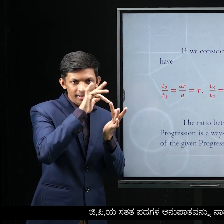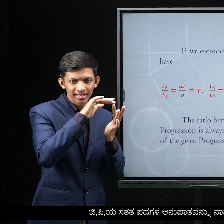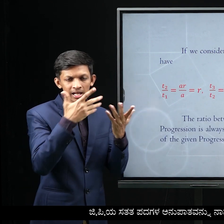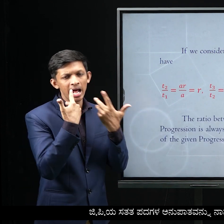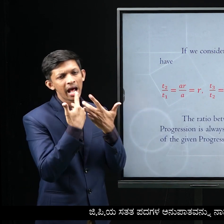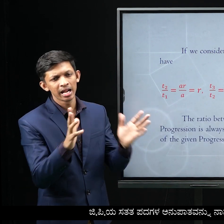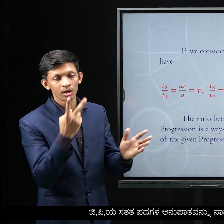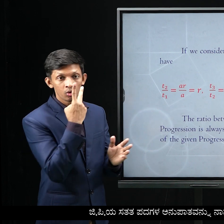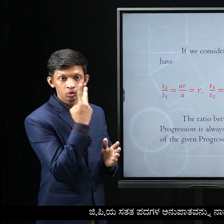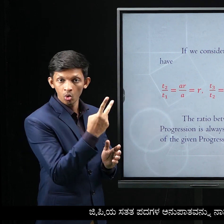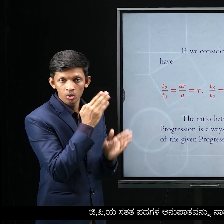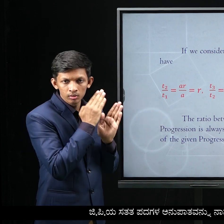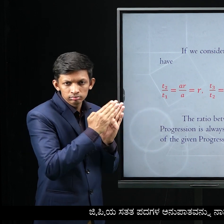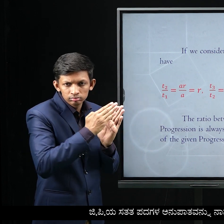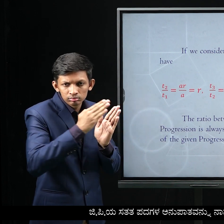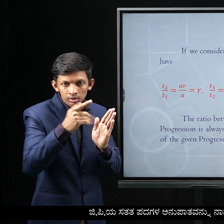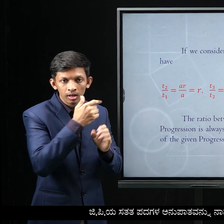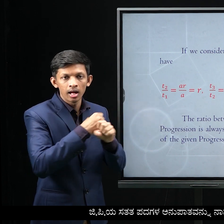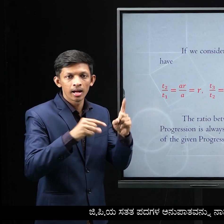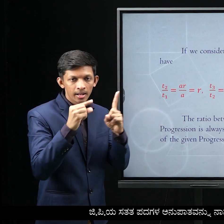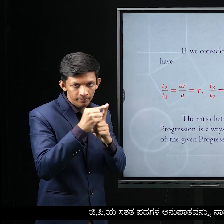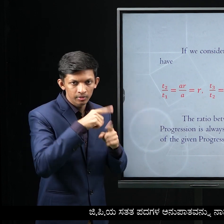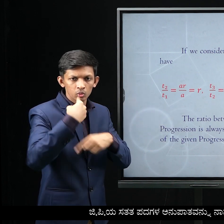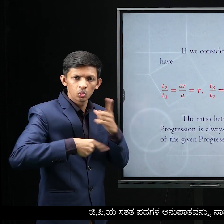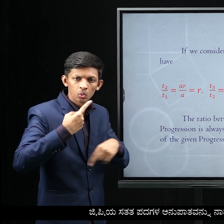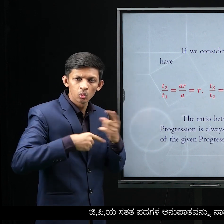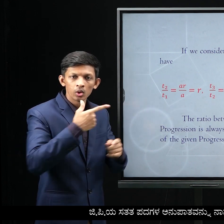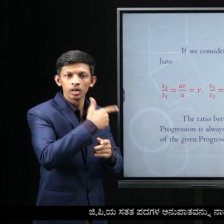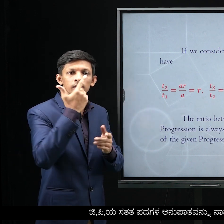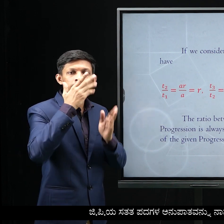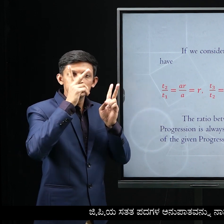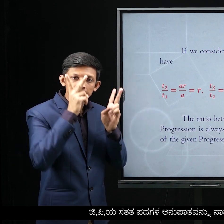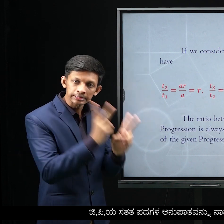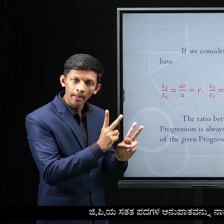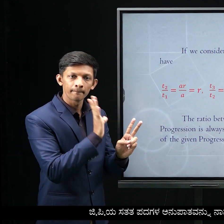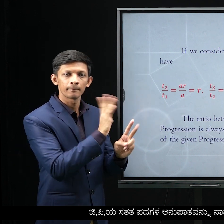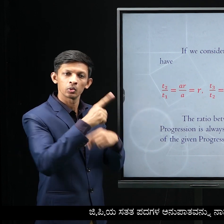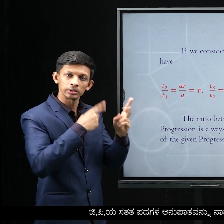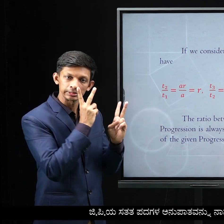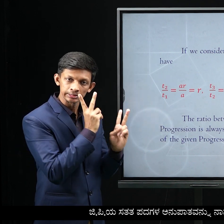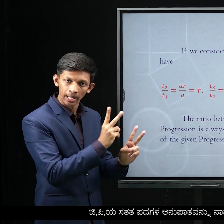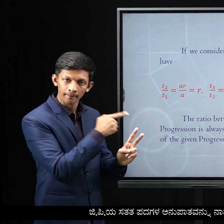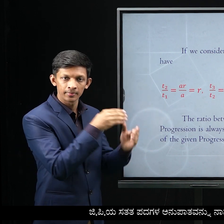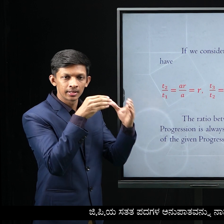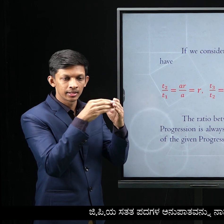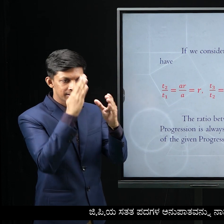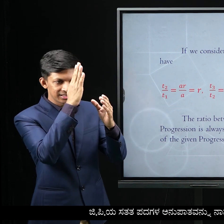ಸ್ಕ್ವಯರ್ R. T5 by T4 AR ಪವರ್ 4 by AR ಪವರ್ 3 R.